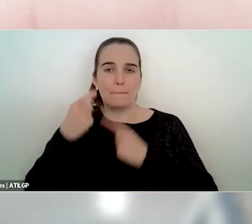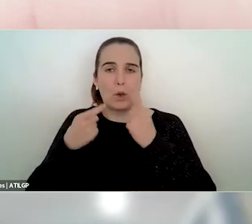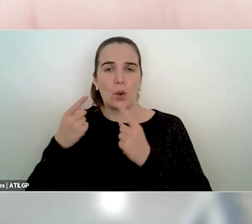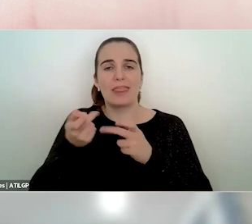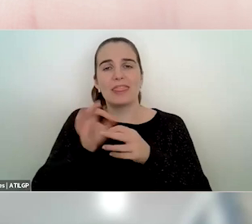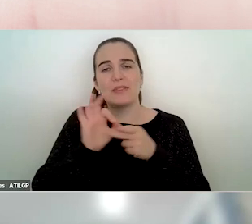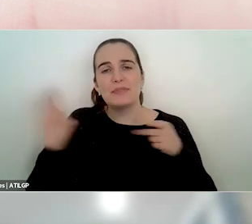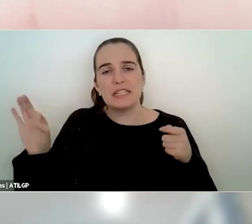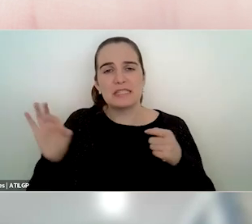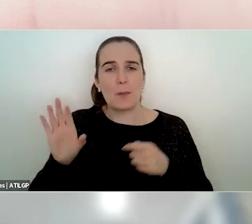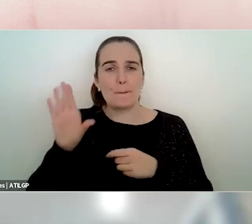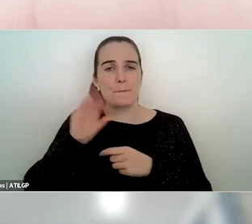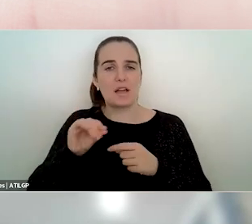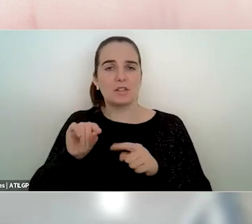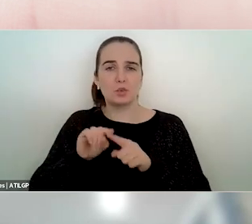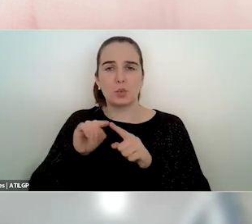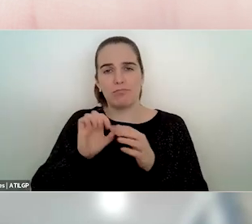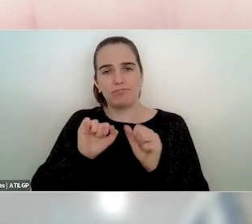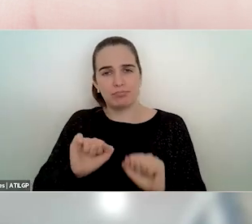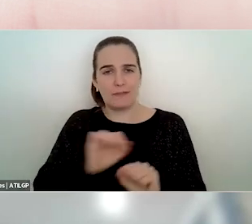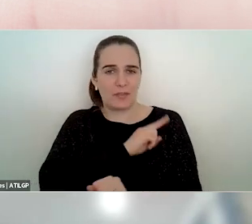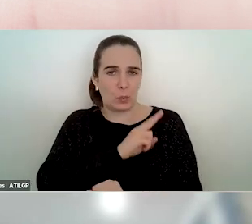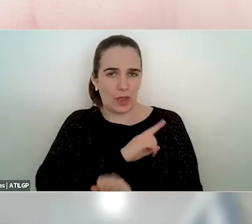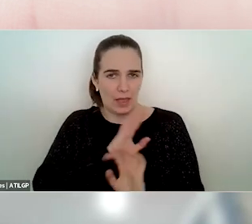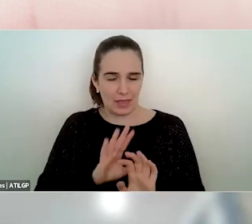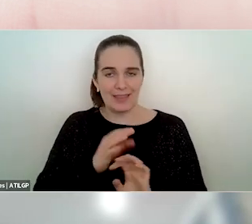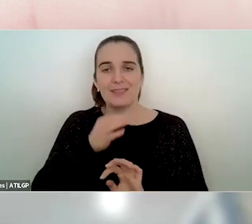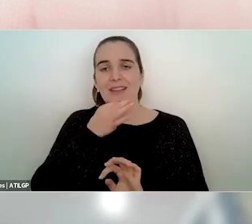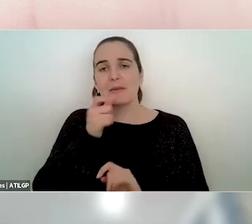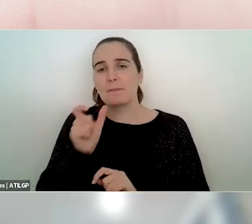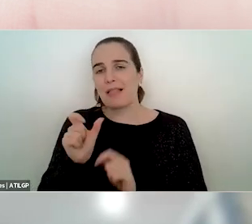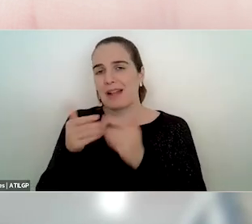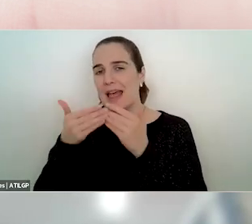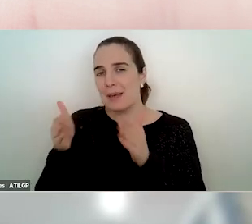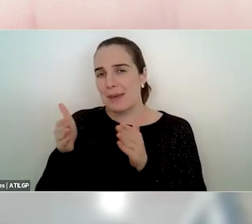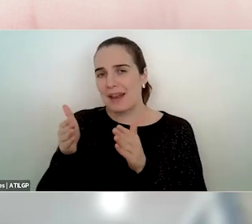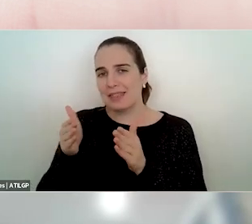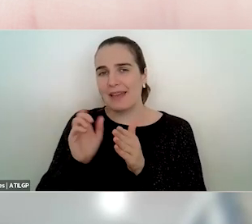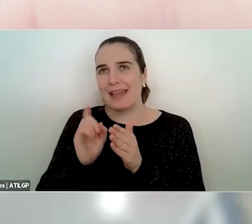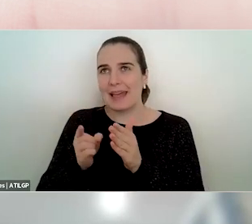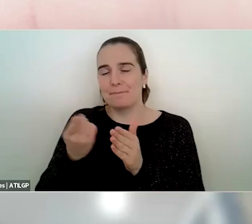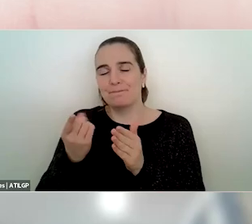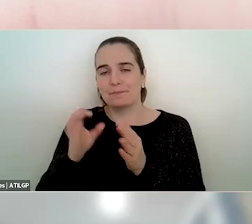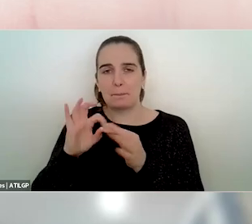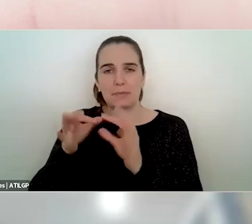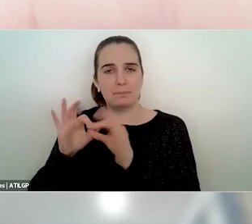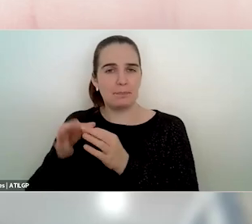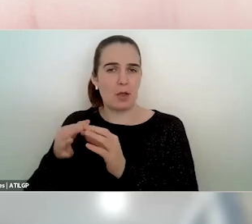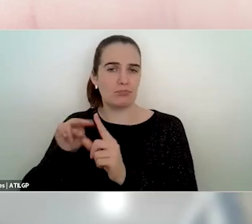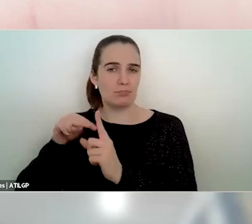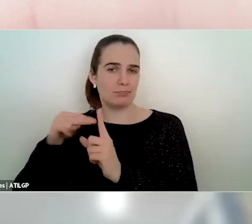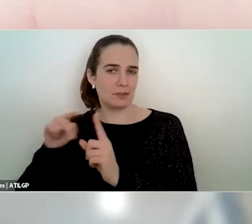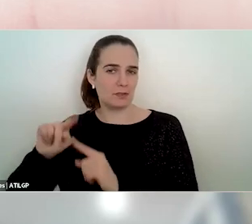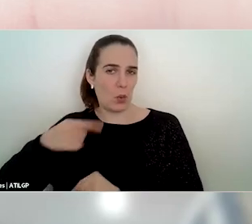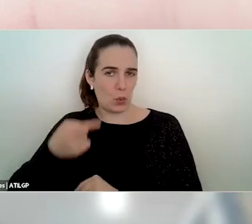e àquilo que nos dizem os autores, a palavra aberta deve ser entendida aqui noutro sentido. De facto, não